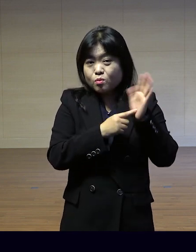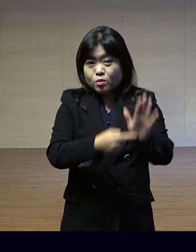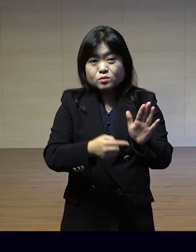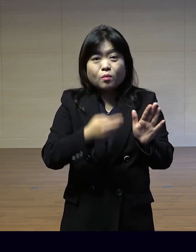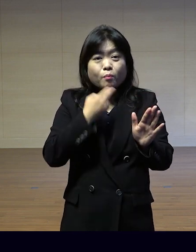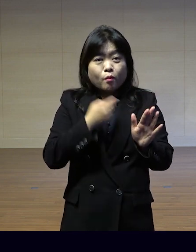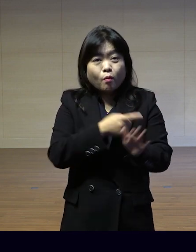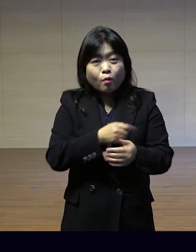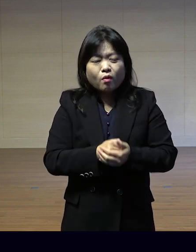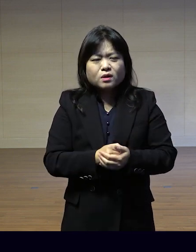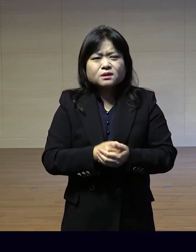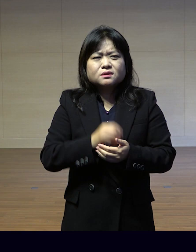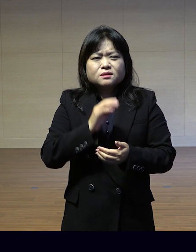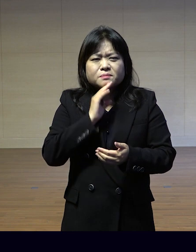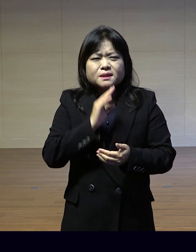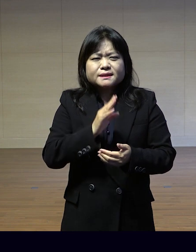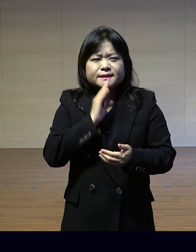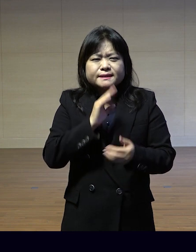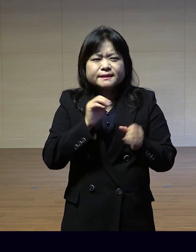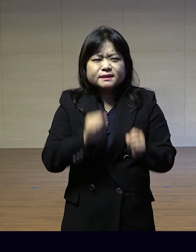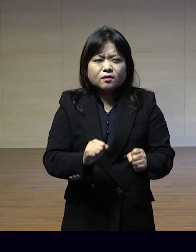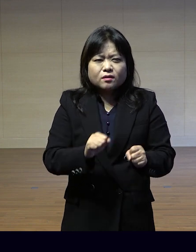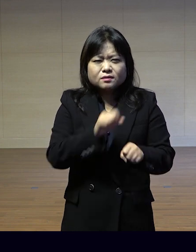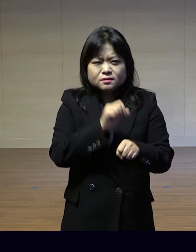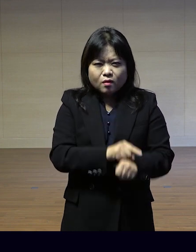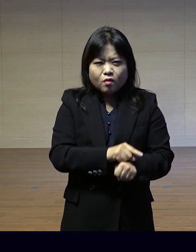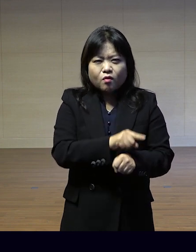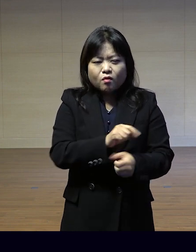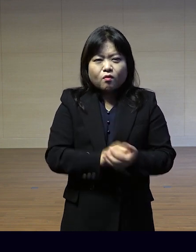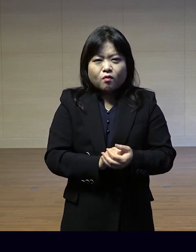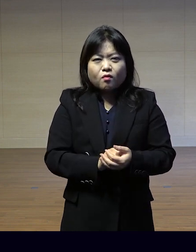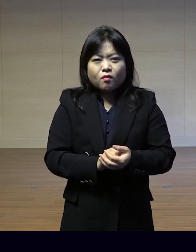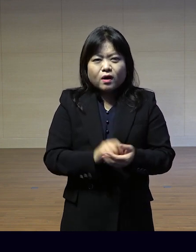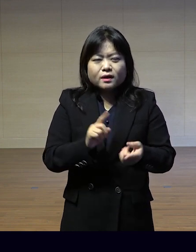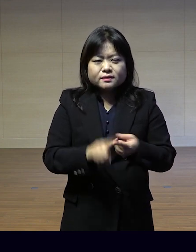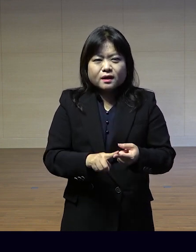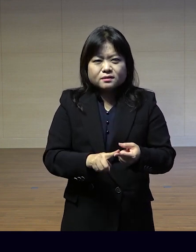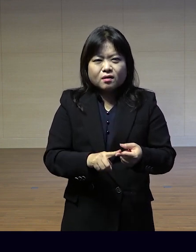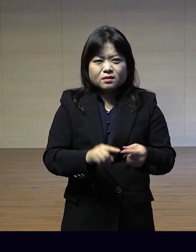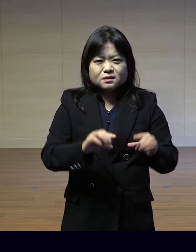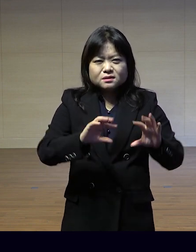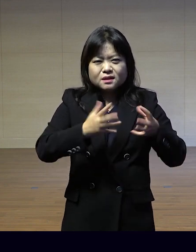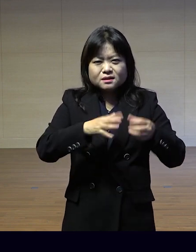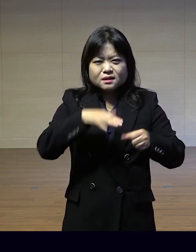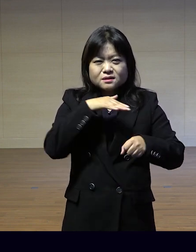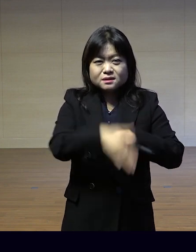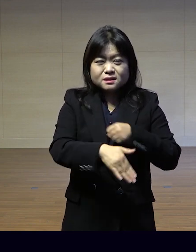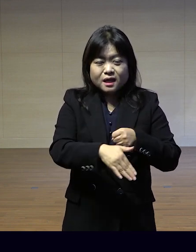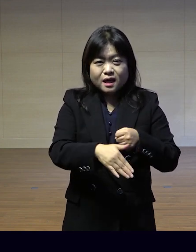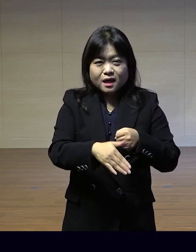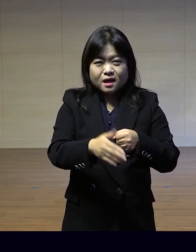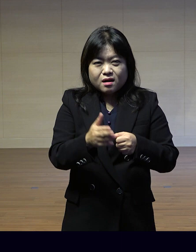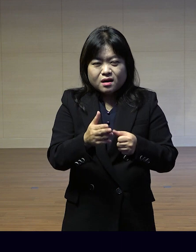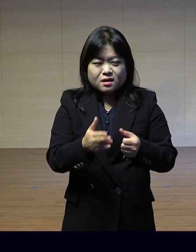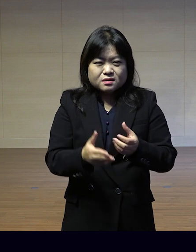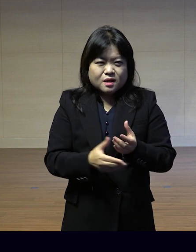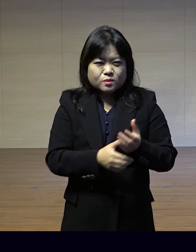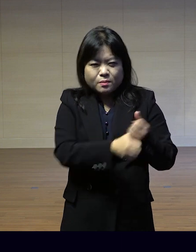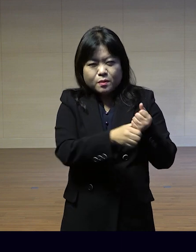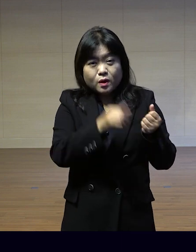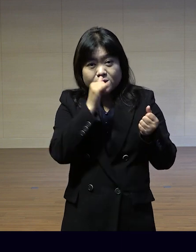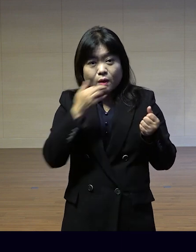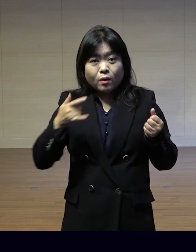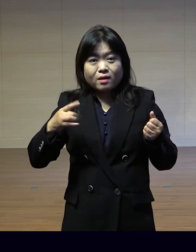못하고 너무 실정성, 포지티비티 거기에 사로잡혀 있다 그런 비판을 했습니다.